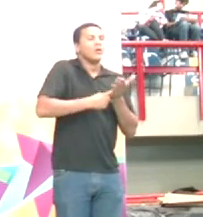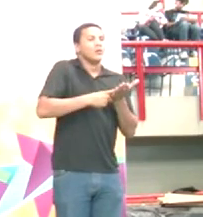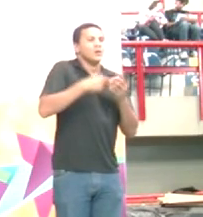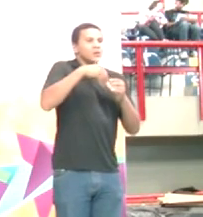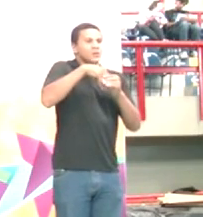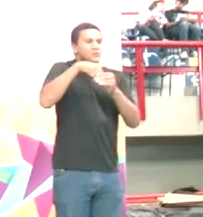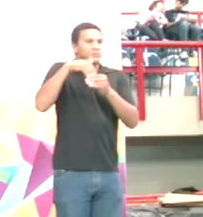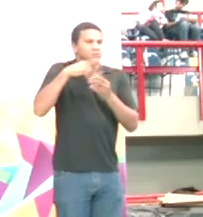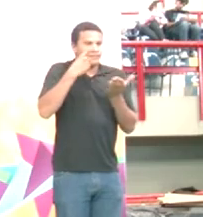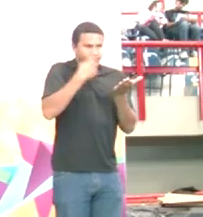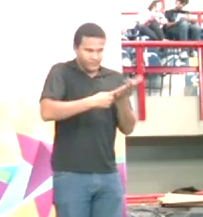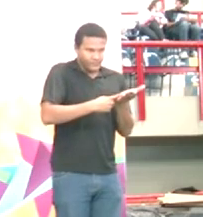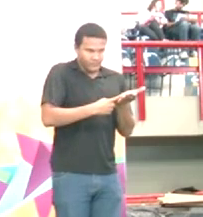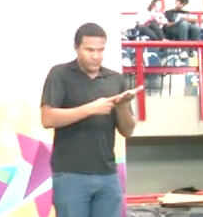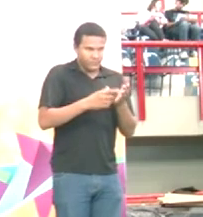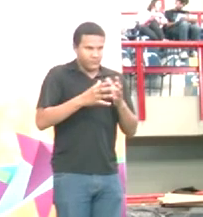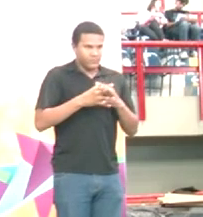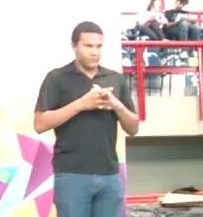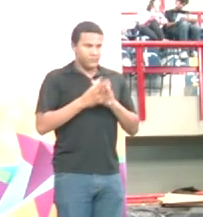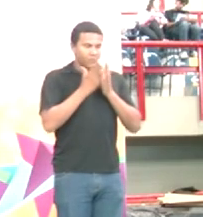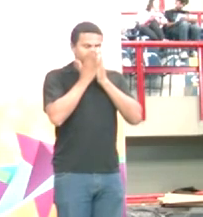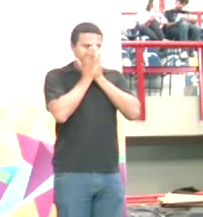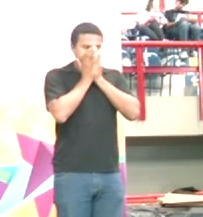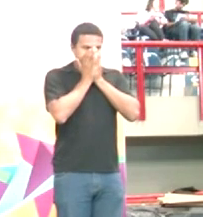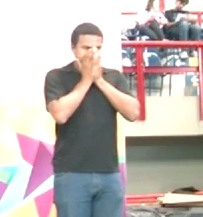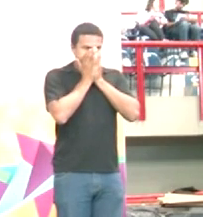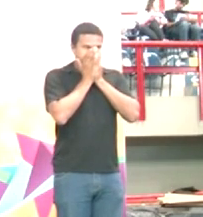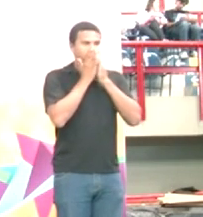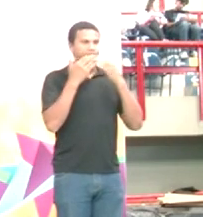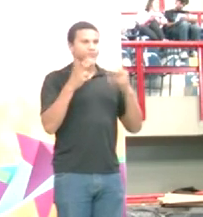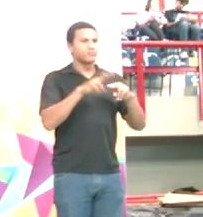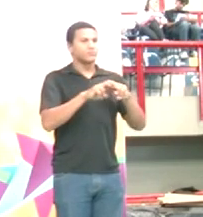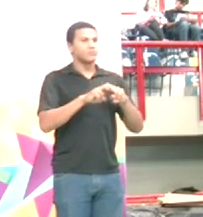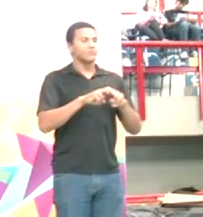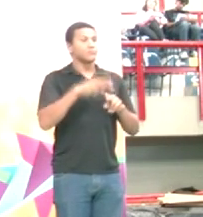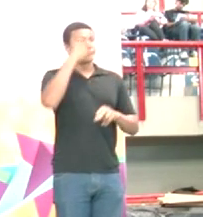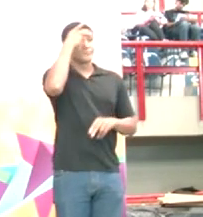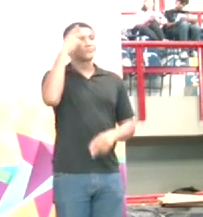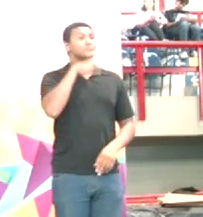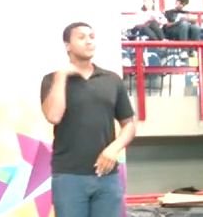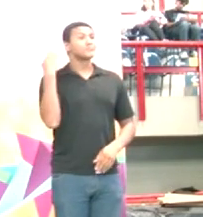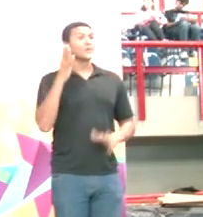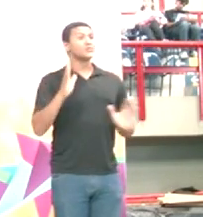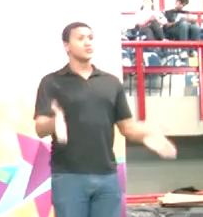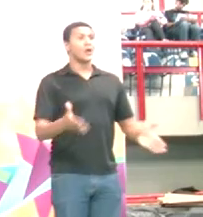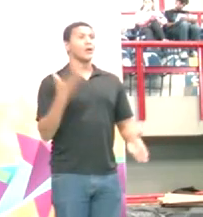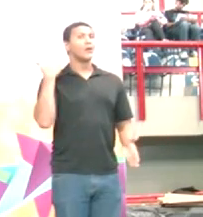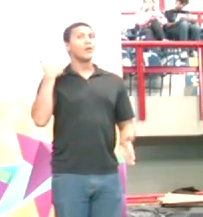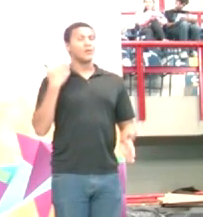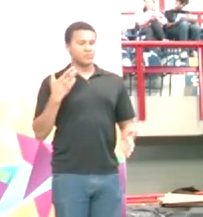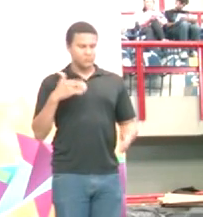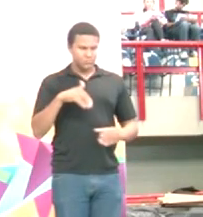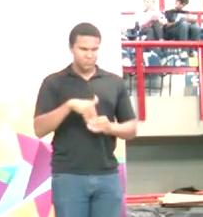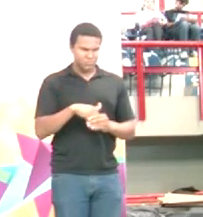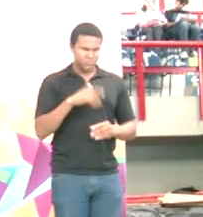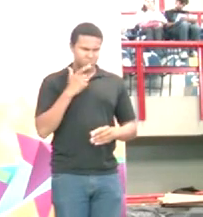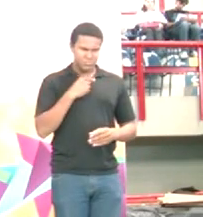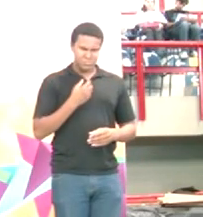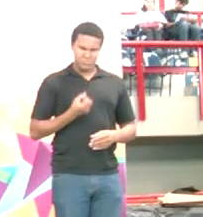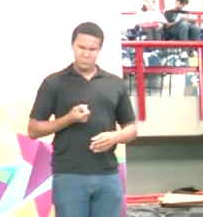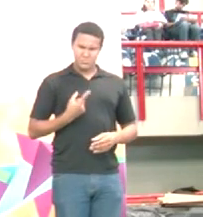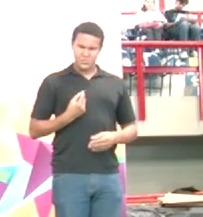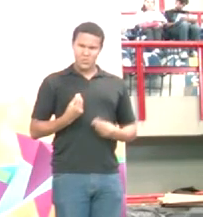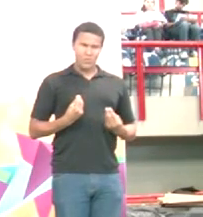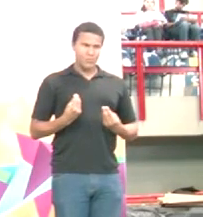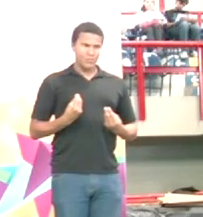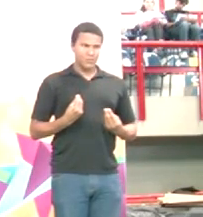marcadas. Entendeu? Então até morto votava. Como assim? Quem era